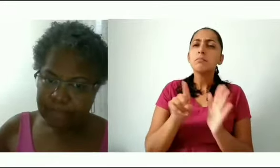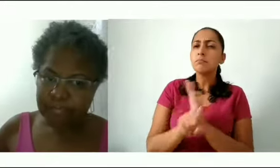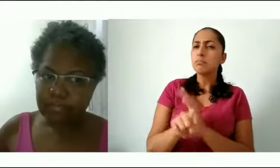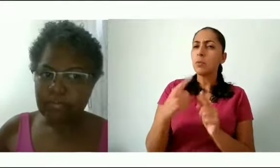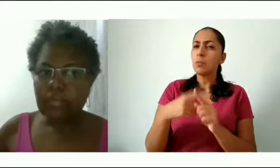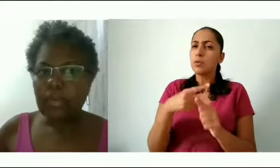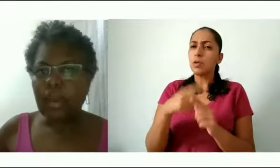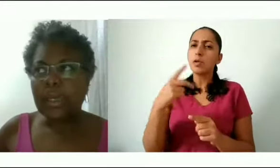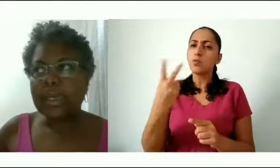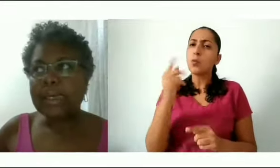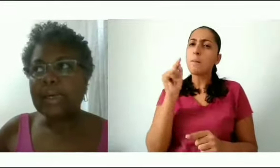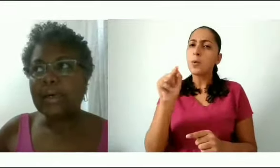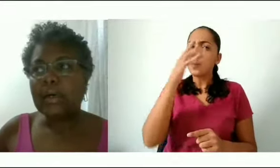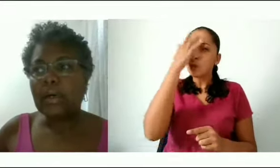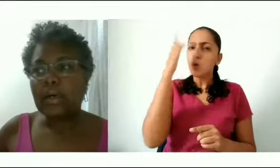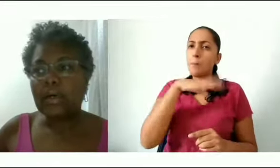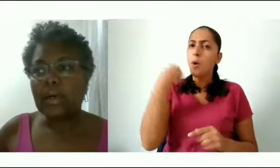Primeiro,